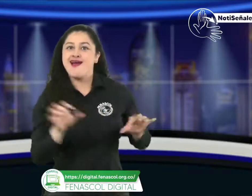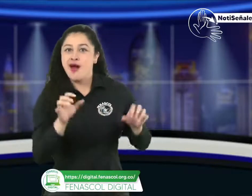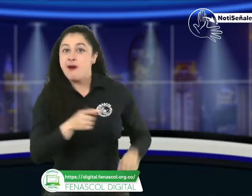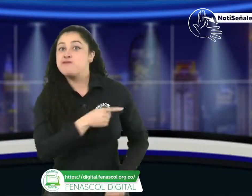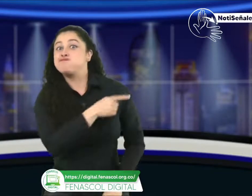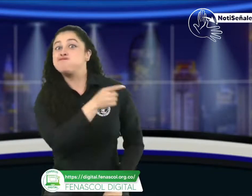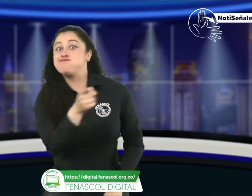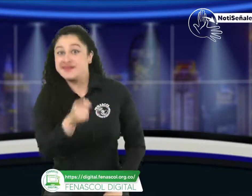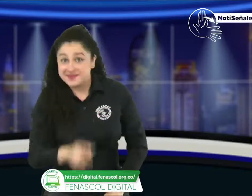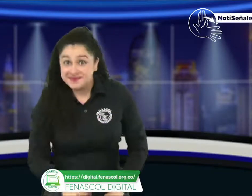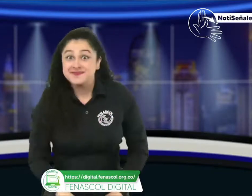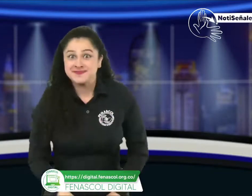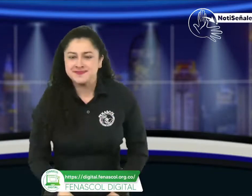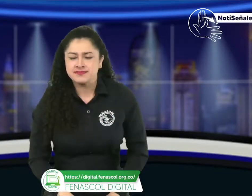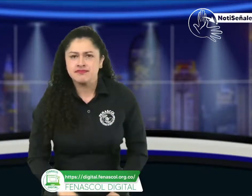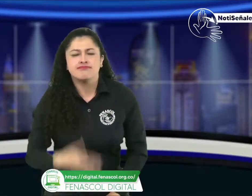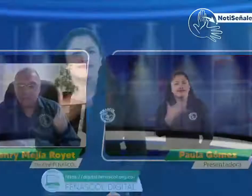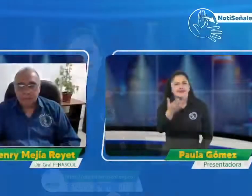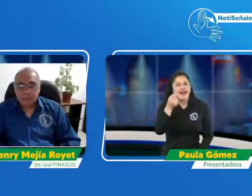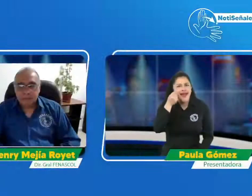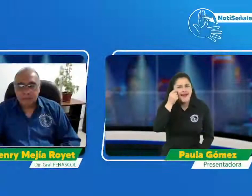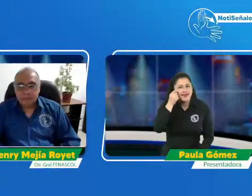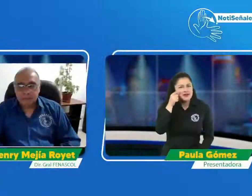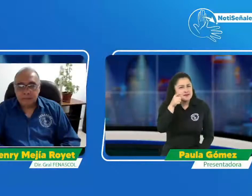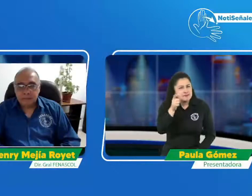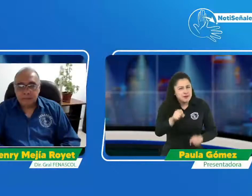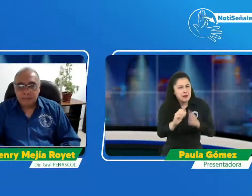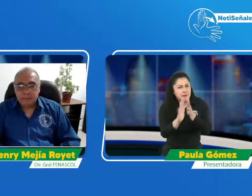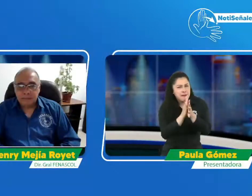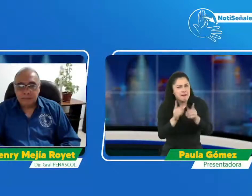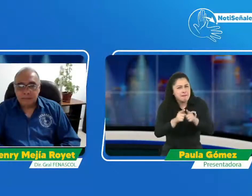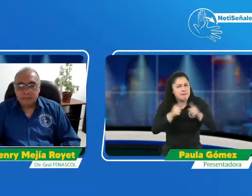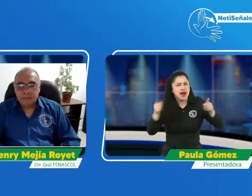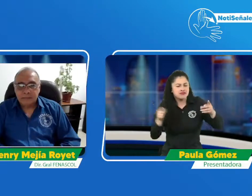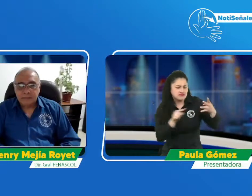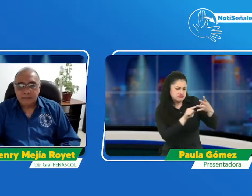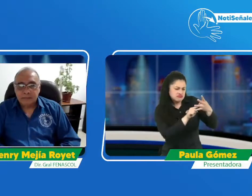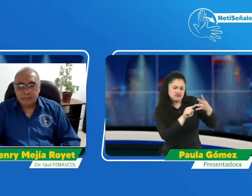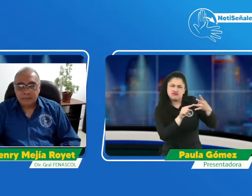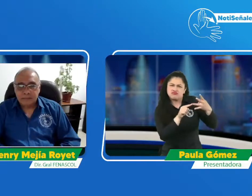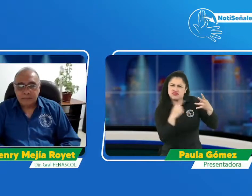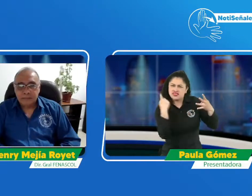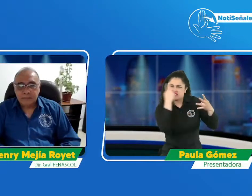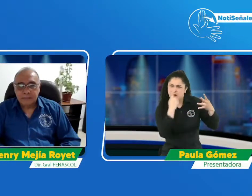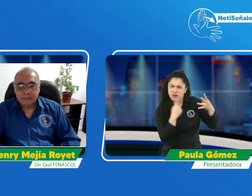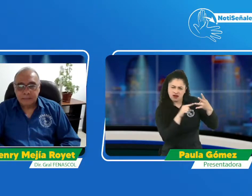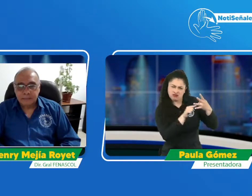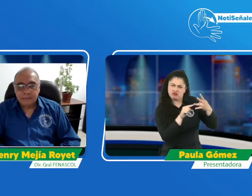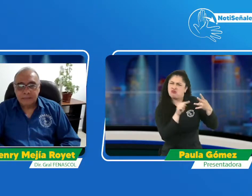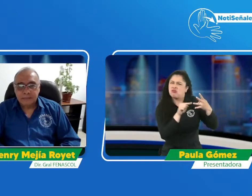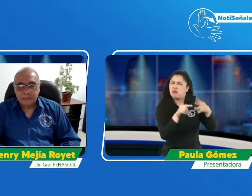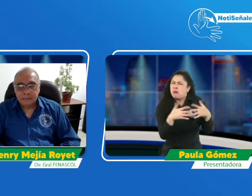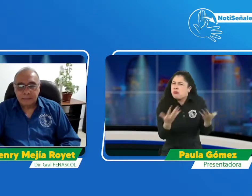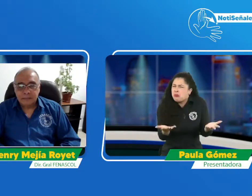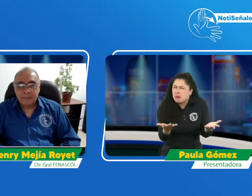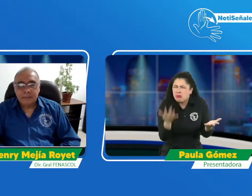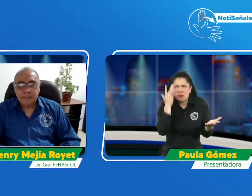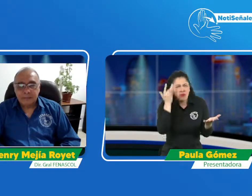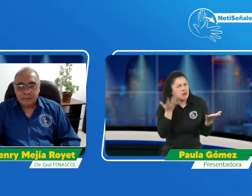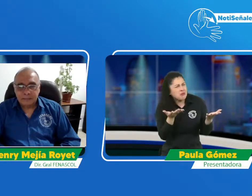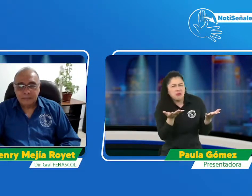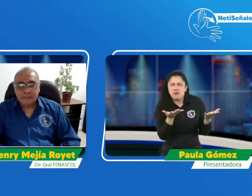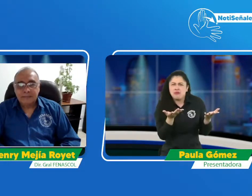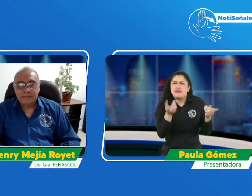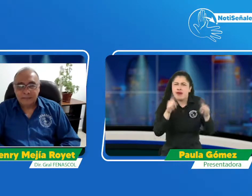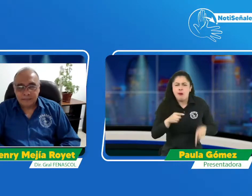las lenguas de señas eso se celebra en esta semana kerry cuéntanos más sobre esta semana de esta